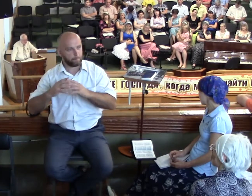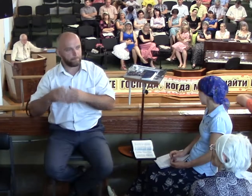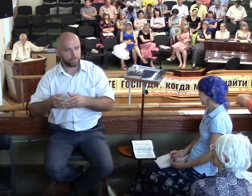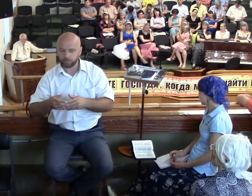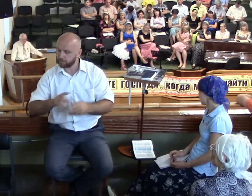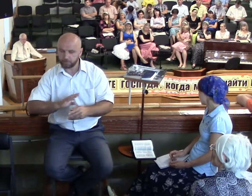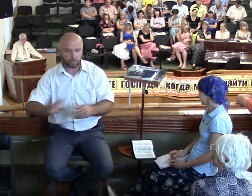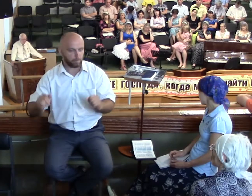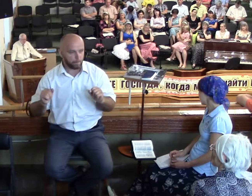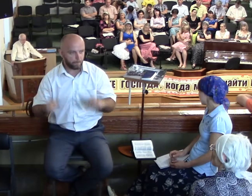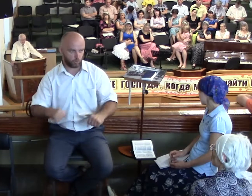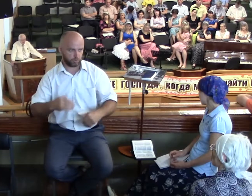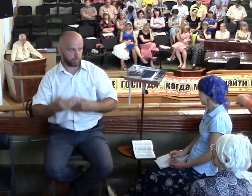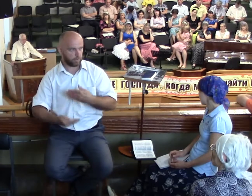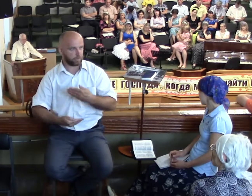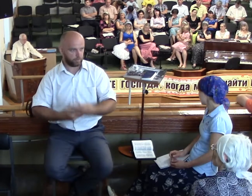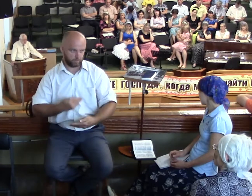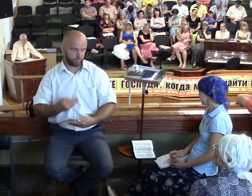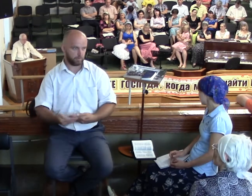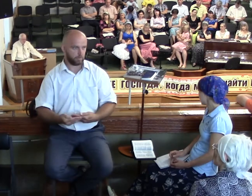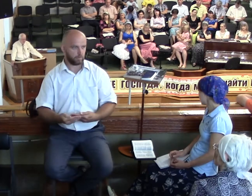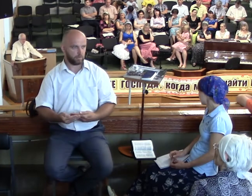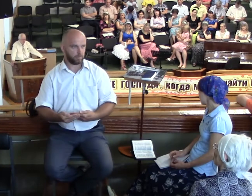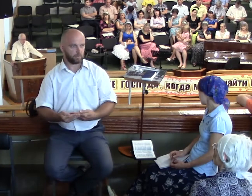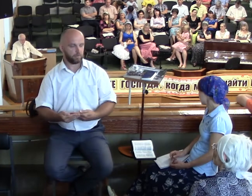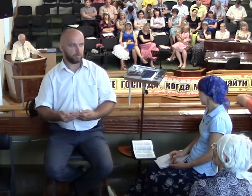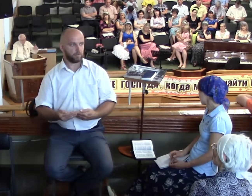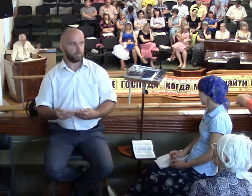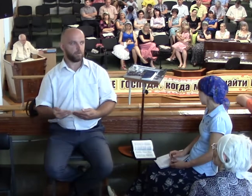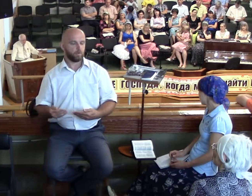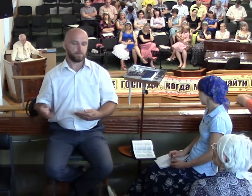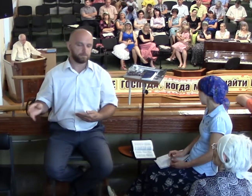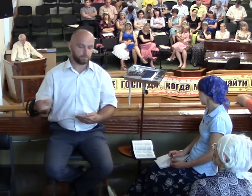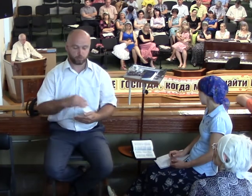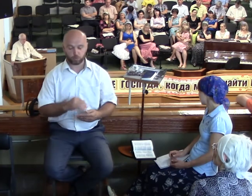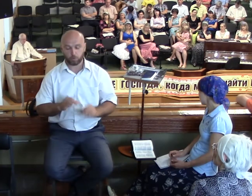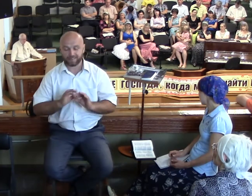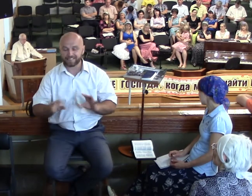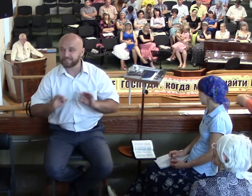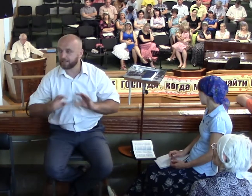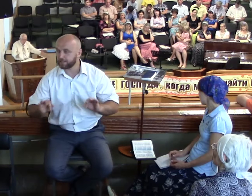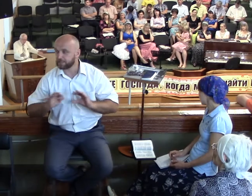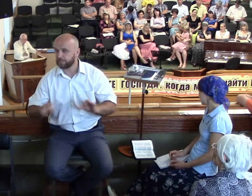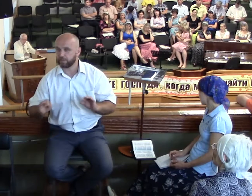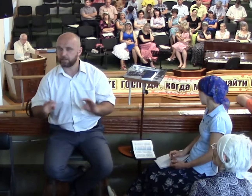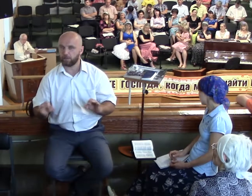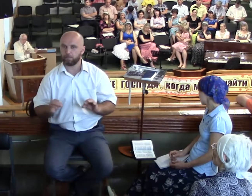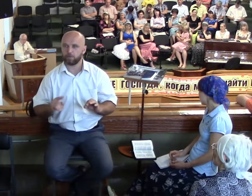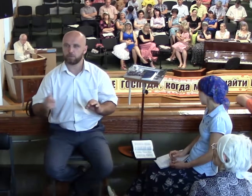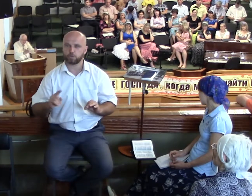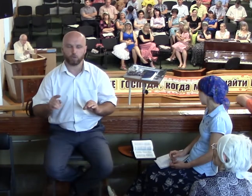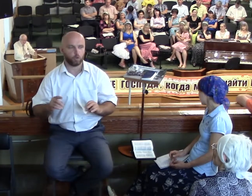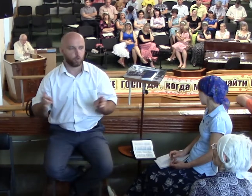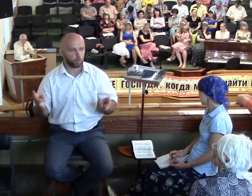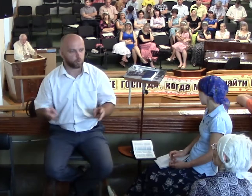мир не может ходить. Книга Левит, книга чисел, книга второзакония мы читаем. Все нужно было